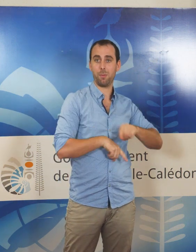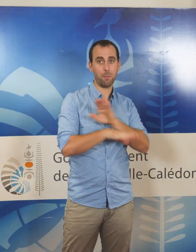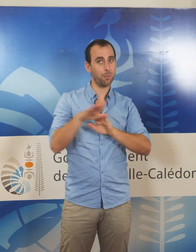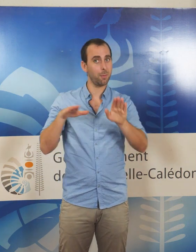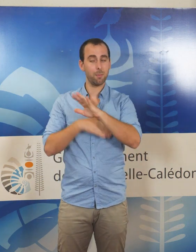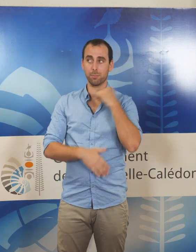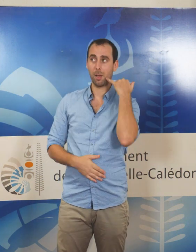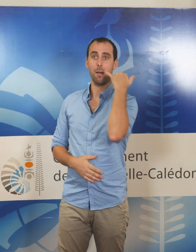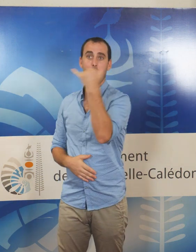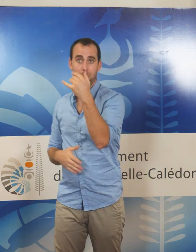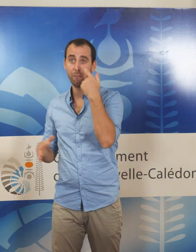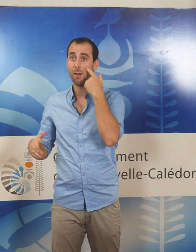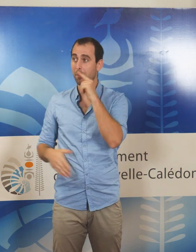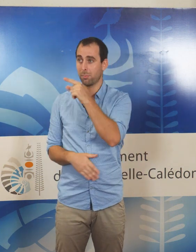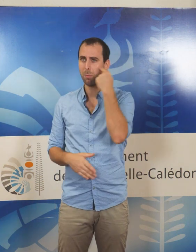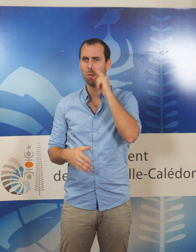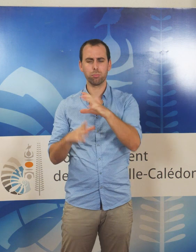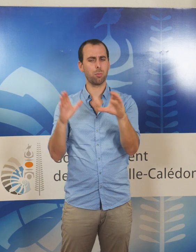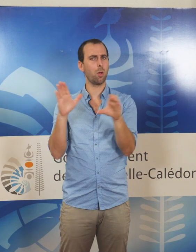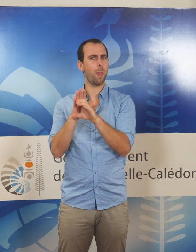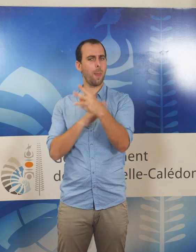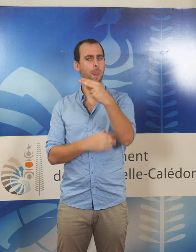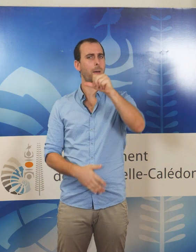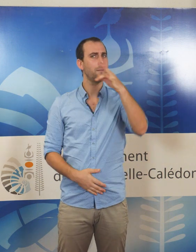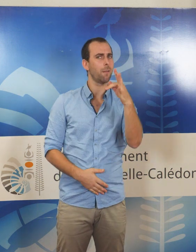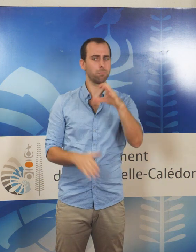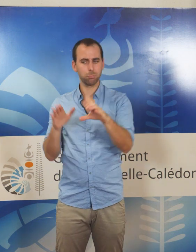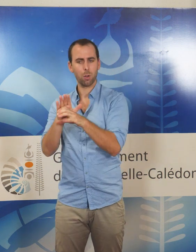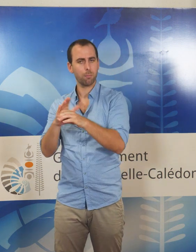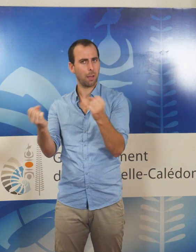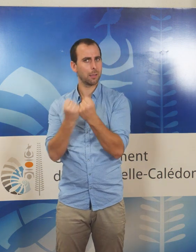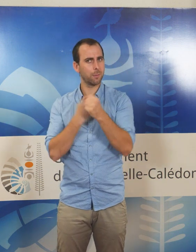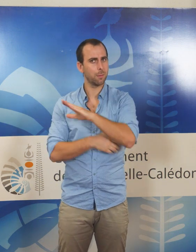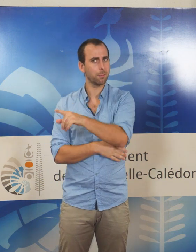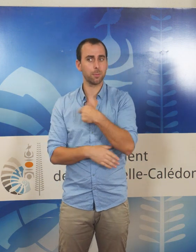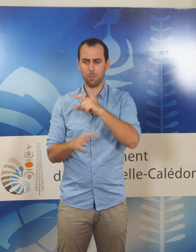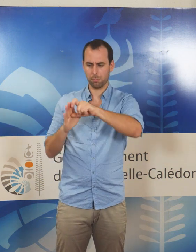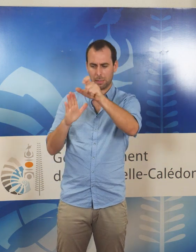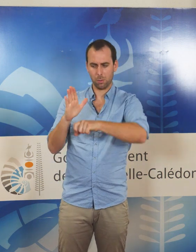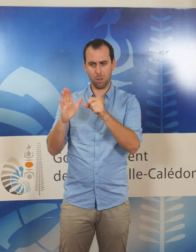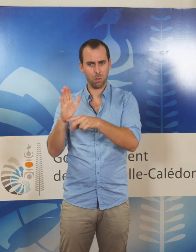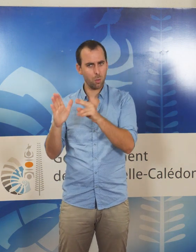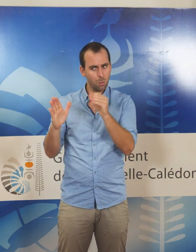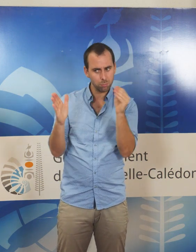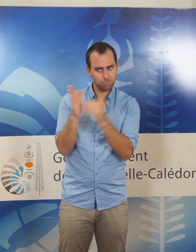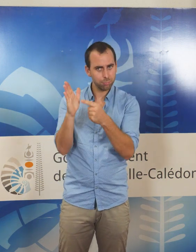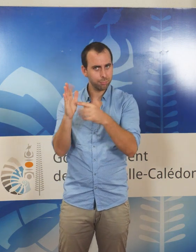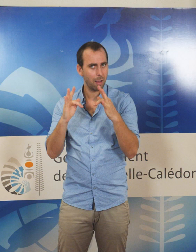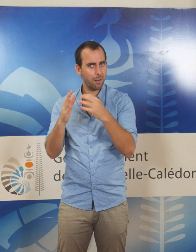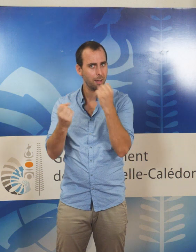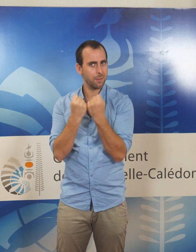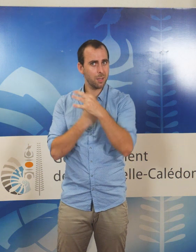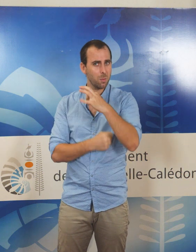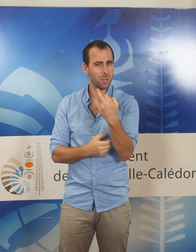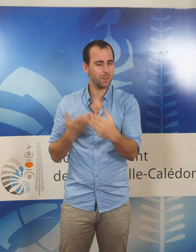regarder sur le code NAF et sur le code d'activité qui permettrait d'avoir la notion de restauration dans le code d'activité. Donc comme pour la